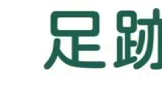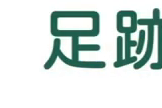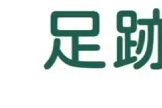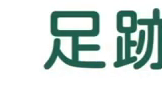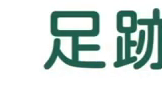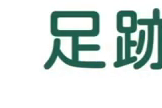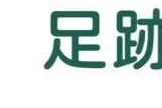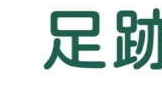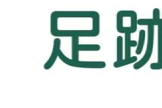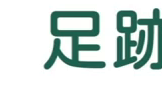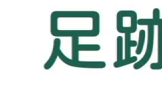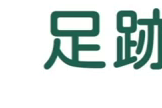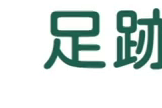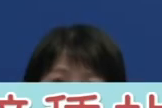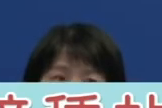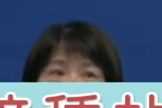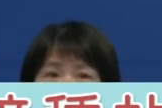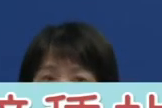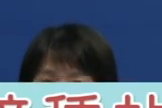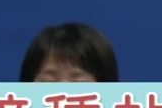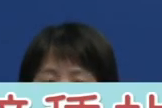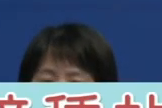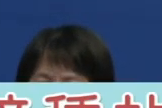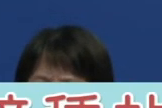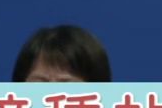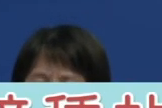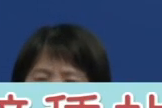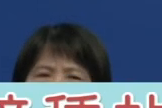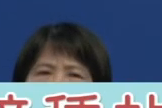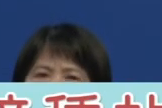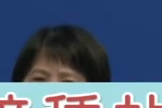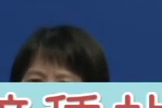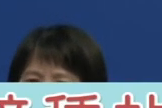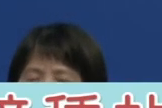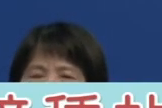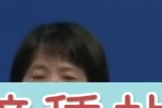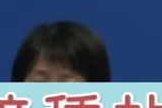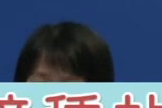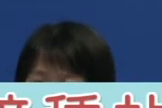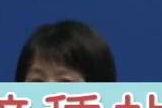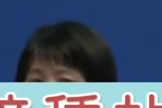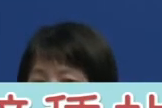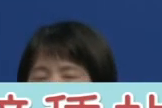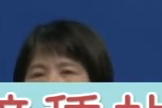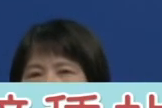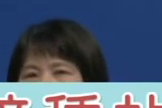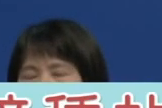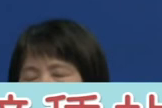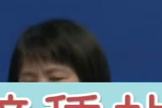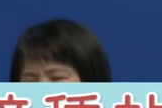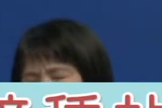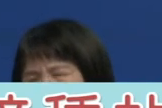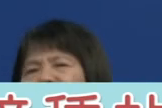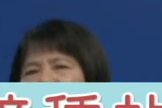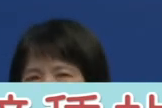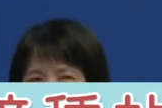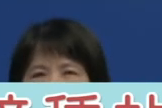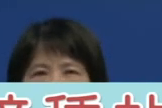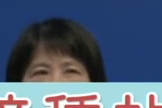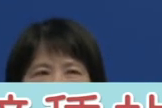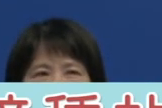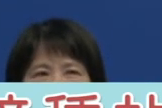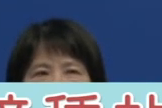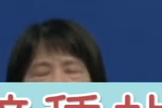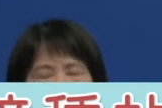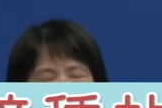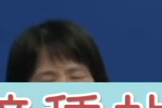口罩戴好戴满没有好好消毒你的双手没有保持适当的距离，其实还是很容易被感染那所以在这